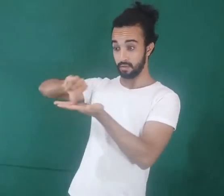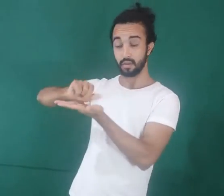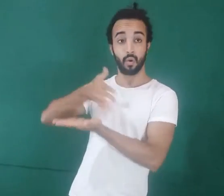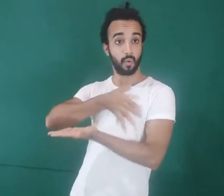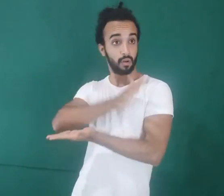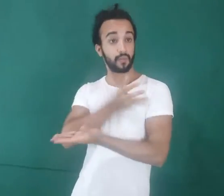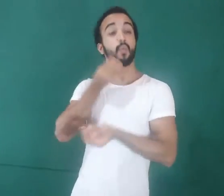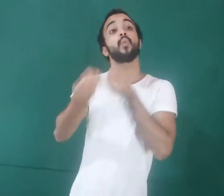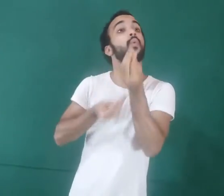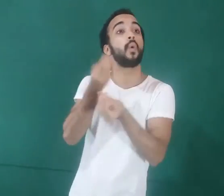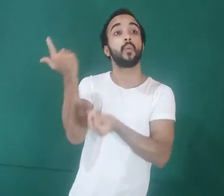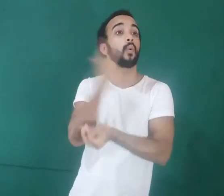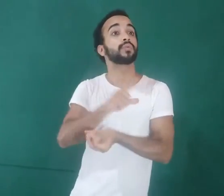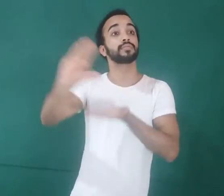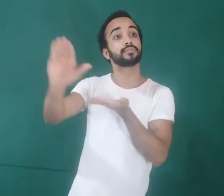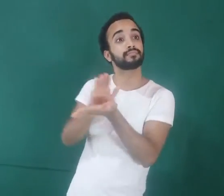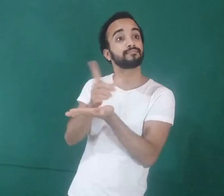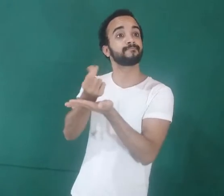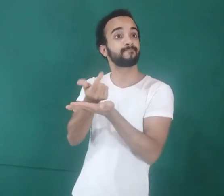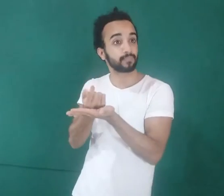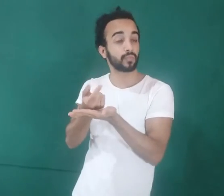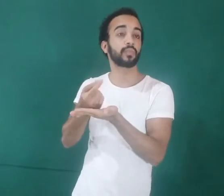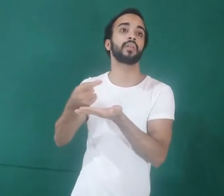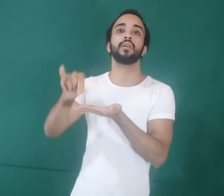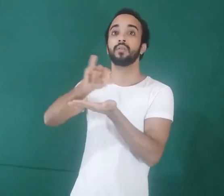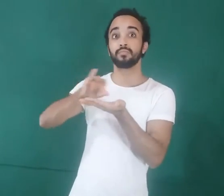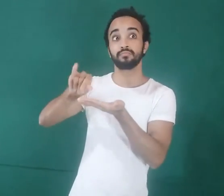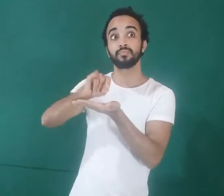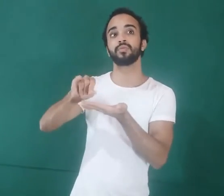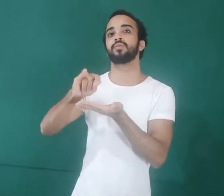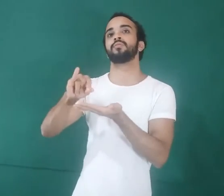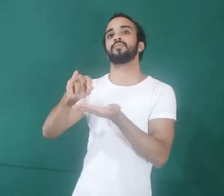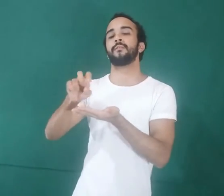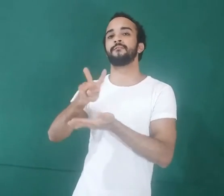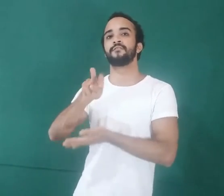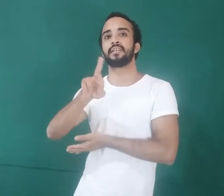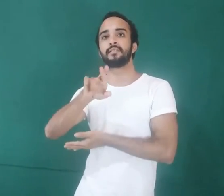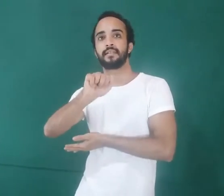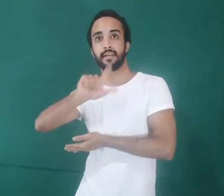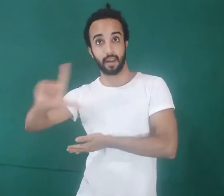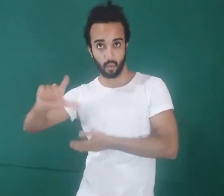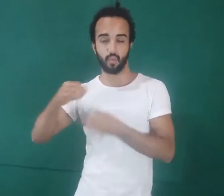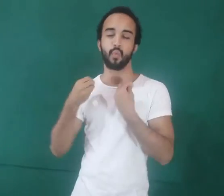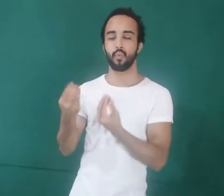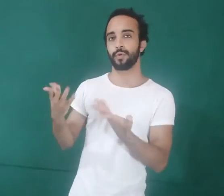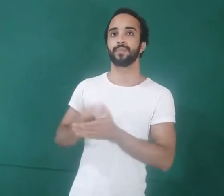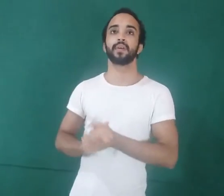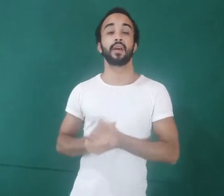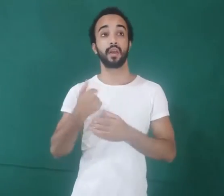se consegue renda, uma monetização através do capital viral? Eu acho que você teria que